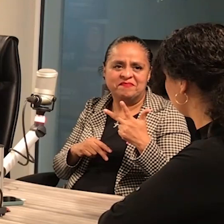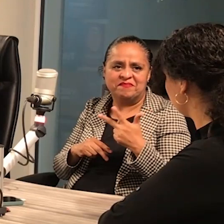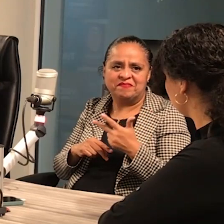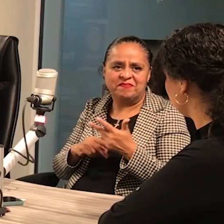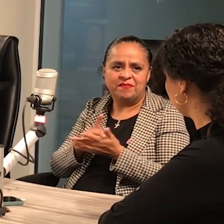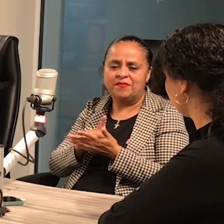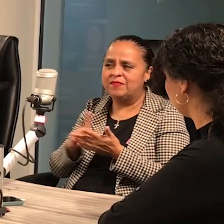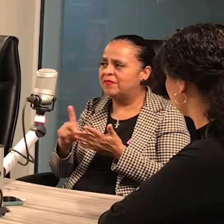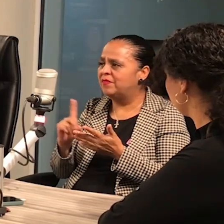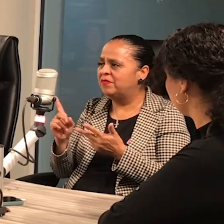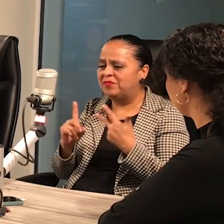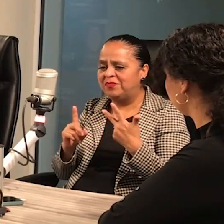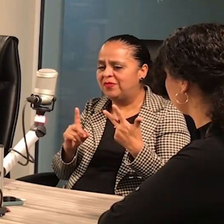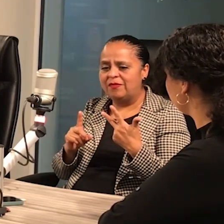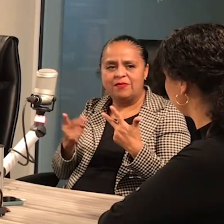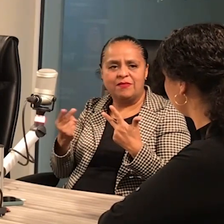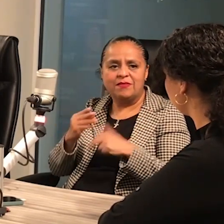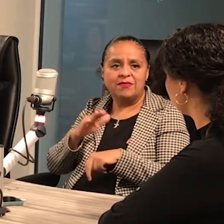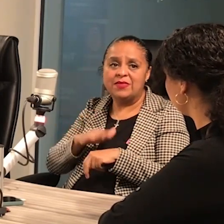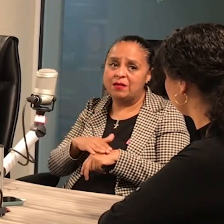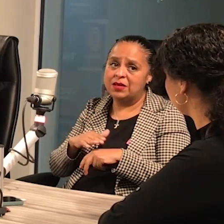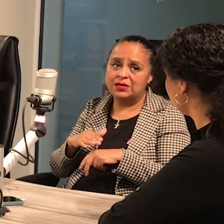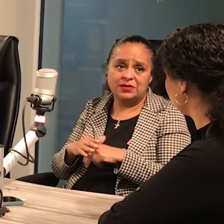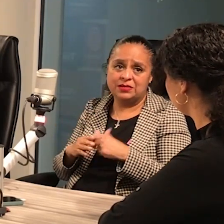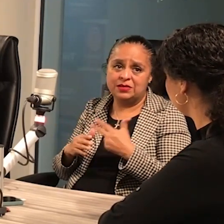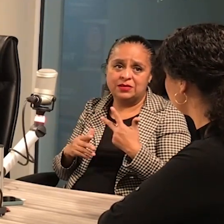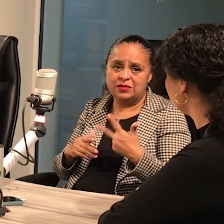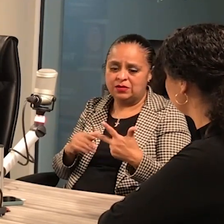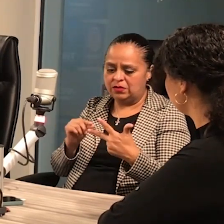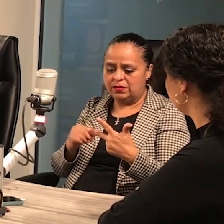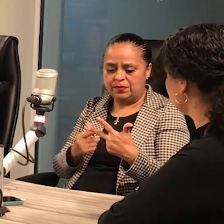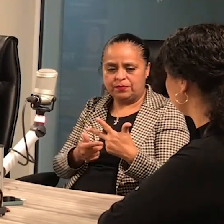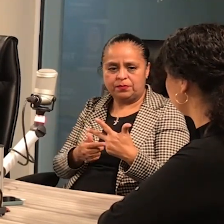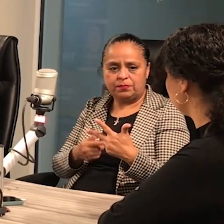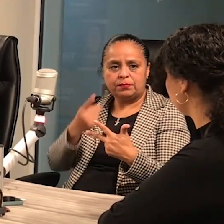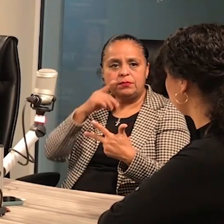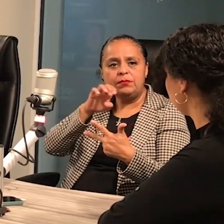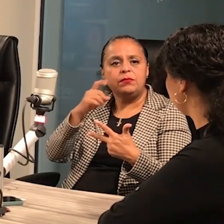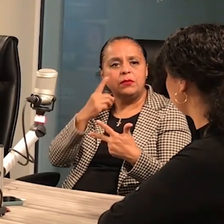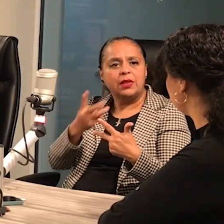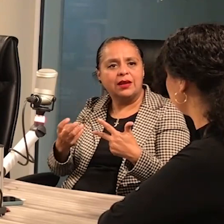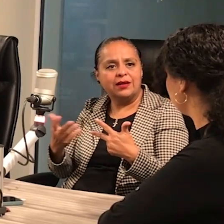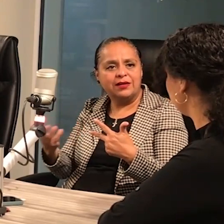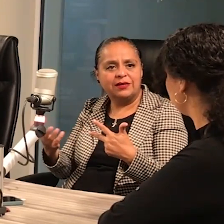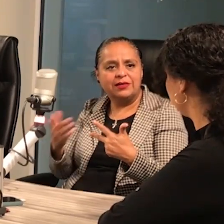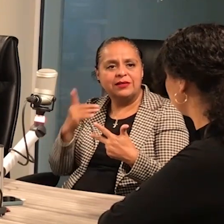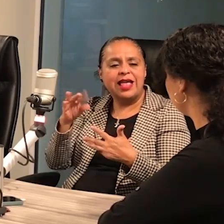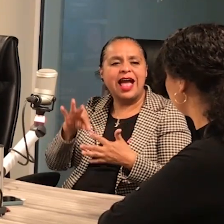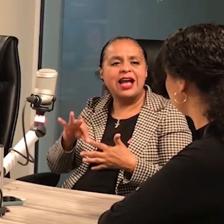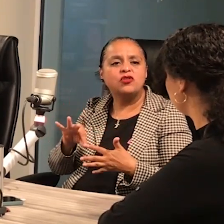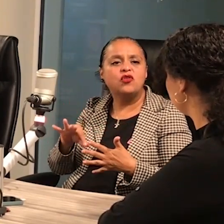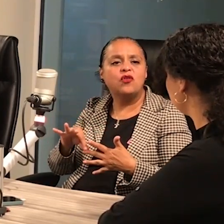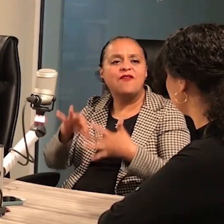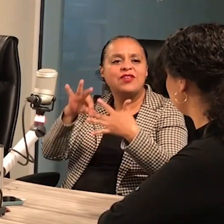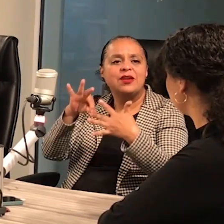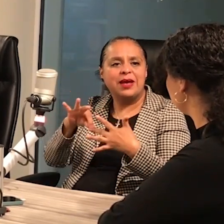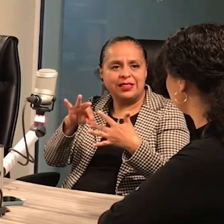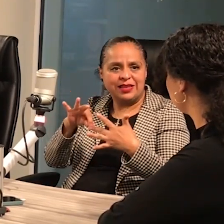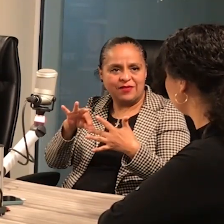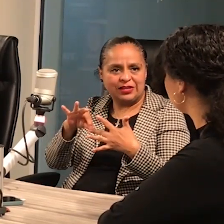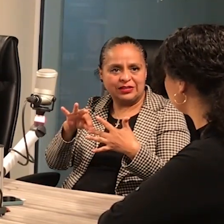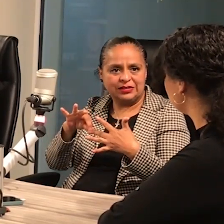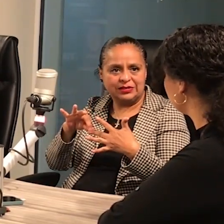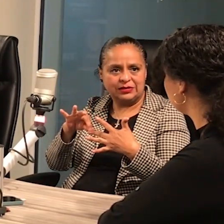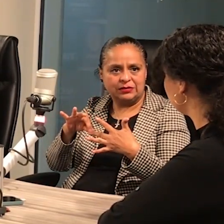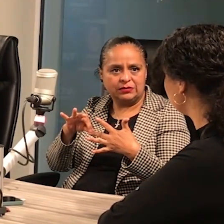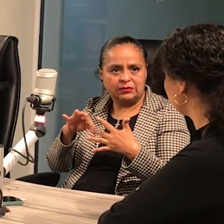derechos. Entonces, creo que es un poco el problema de las acciones afirmativas, en el que